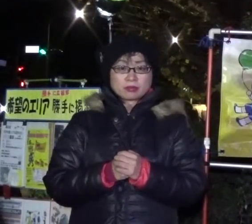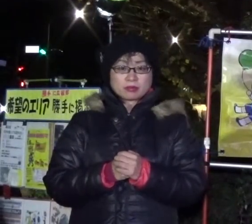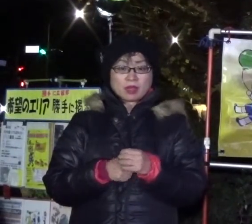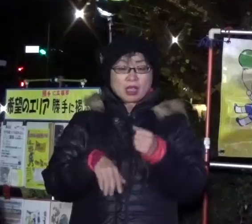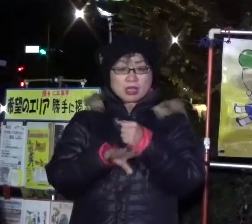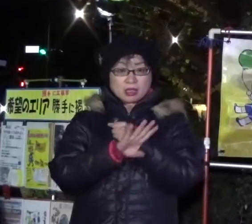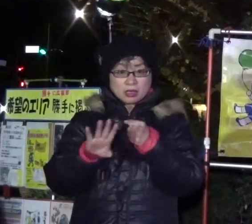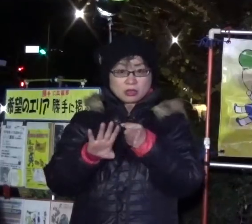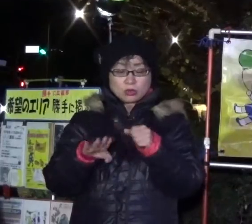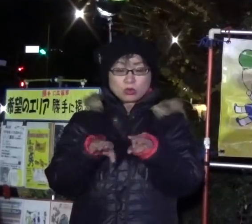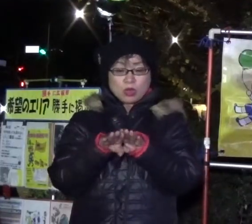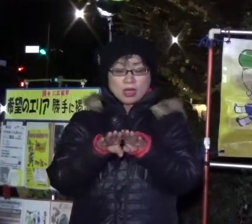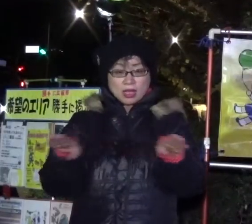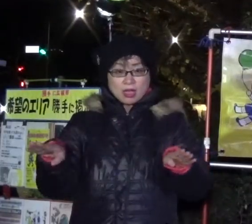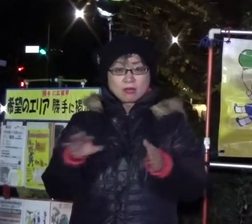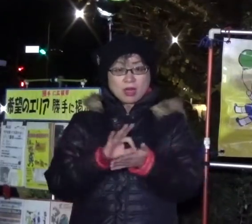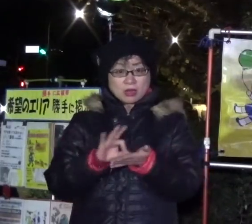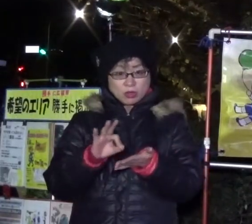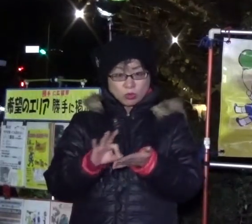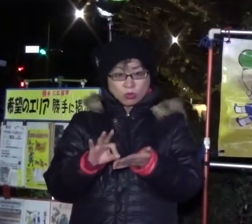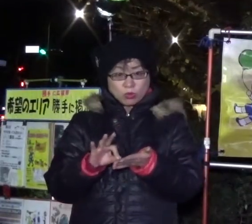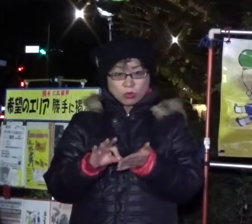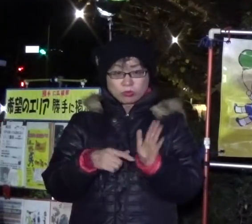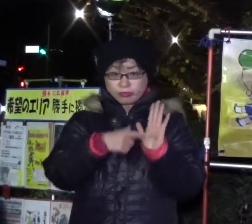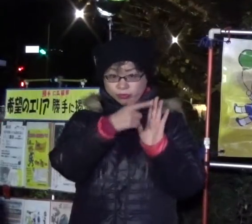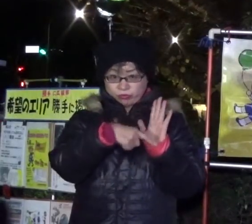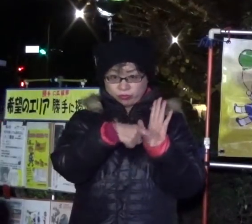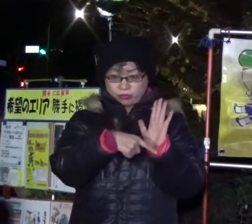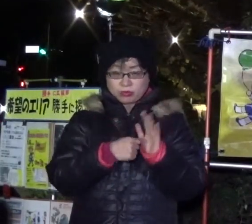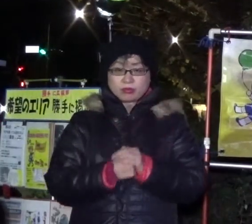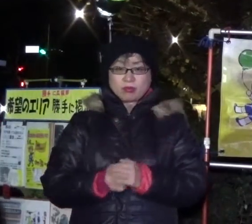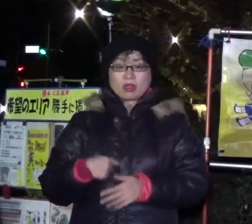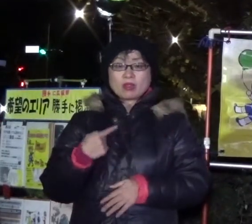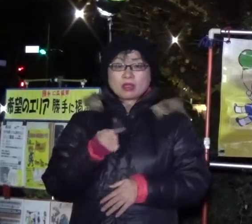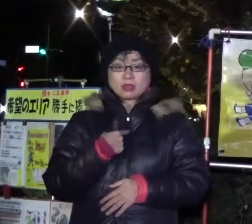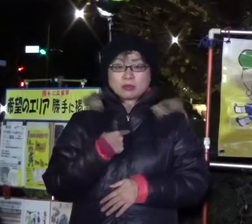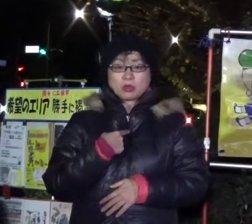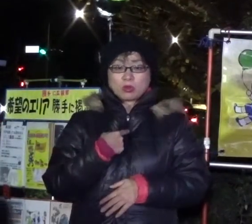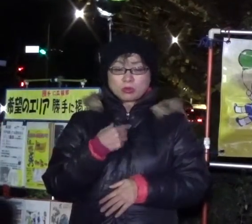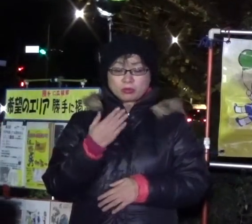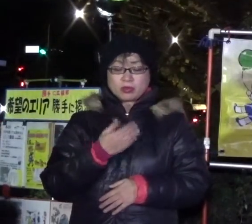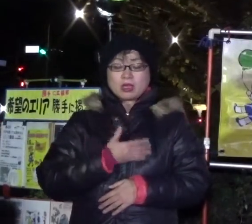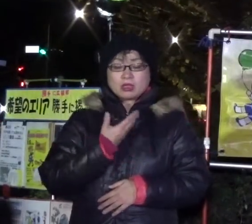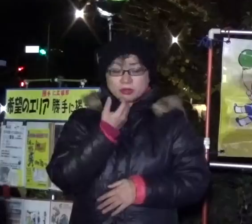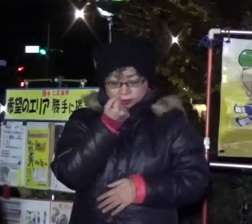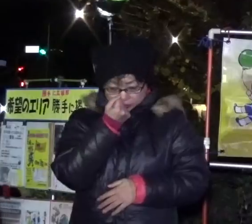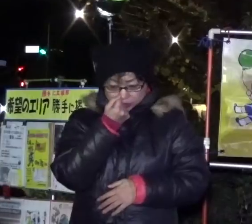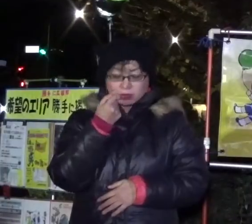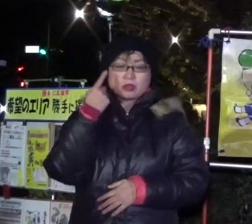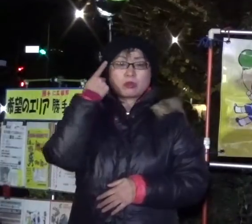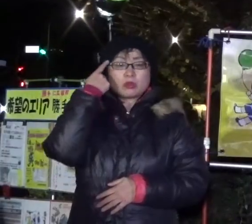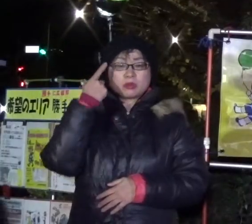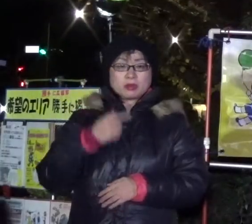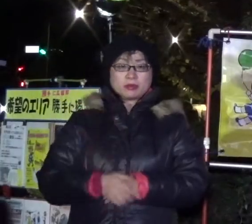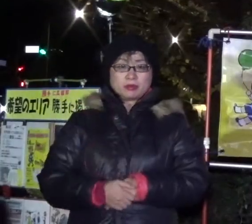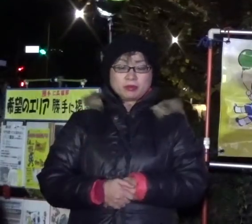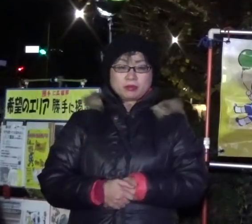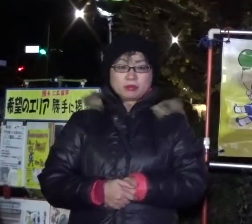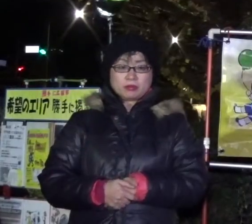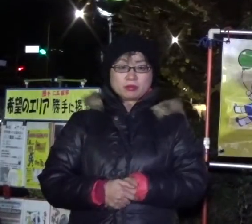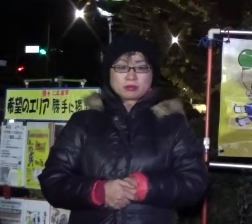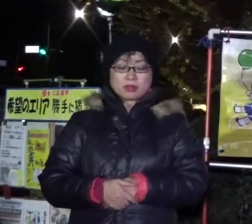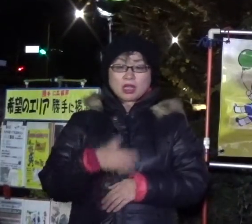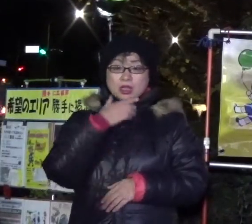原子力の平和利用ということも歌われて、私もそのことに疑いを持たずにいたと思います。ところが